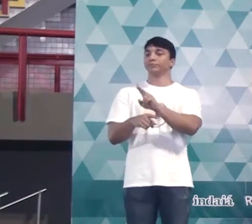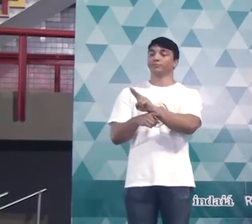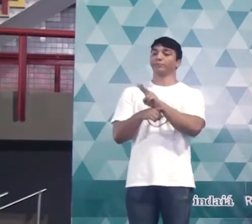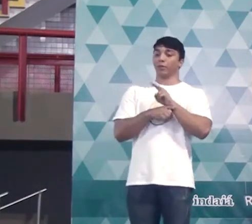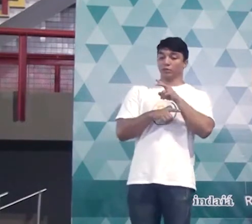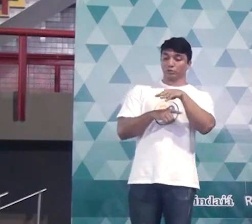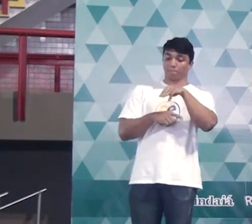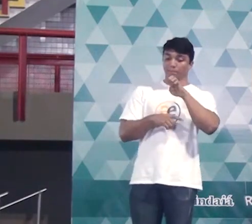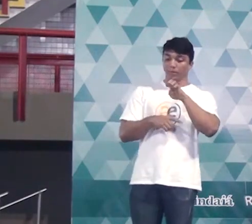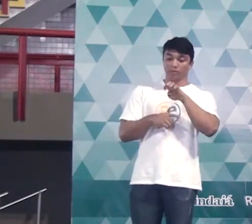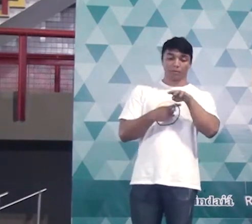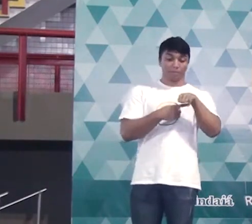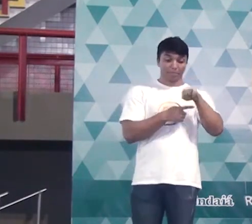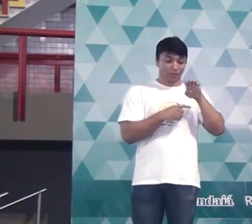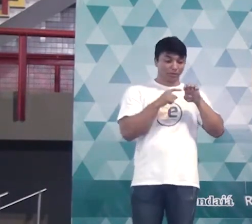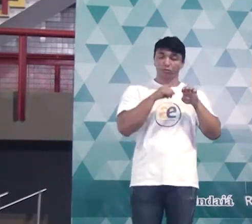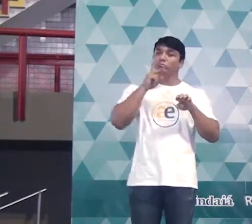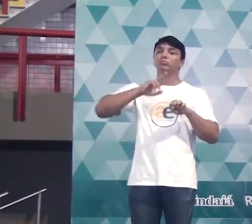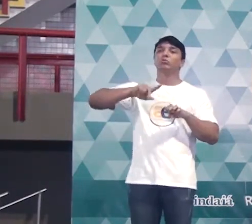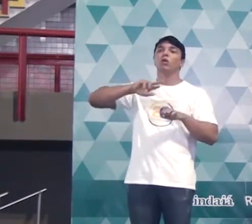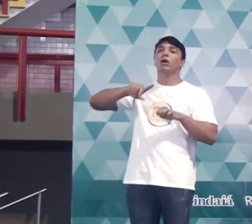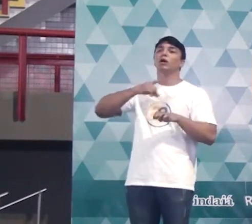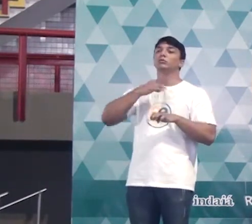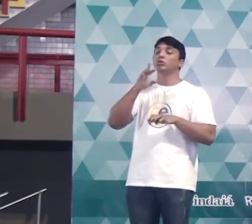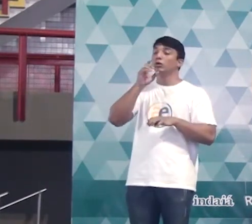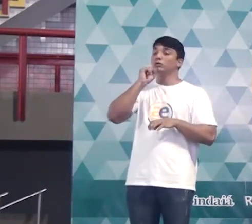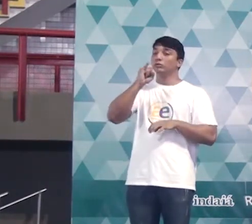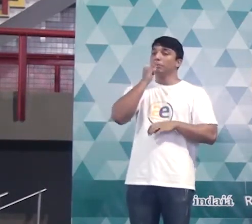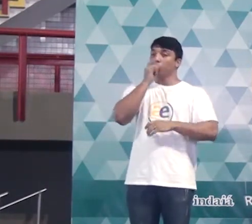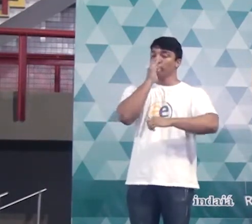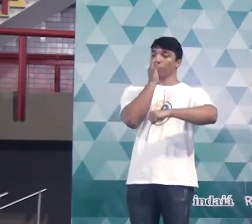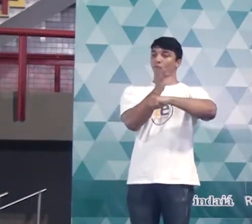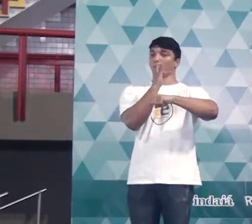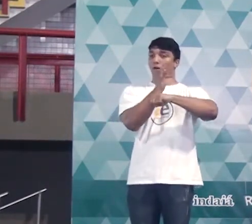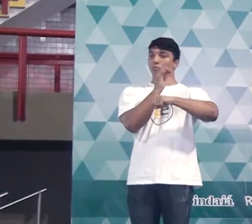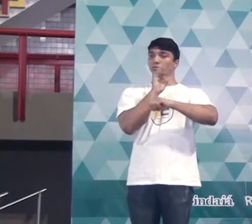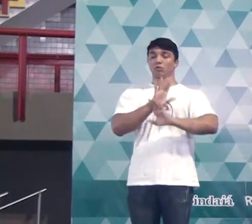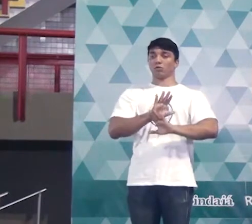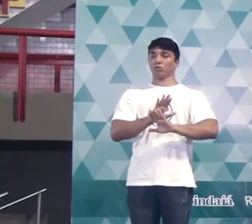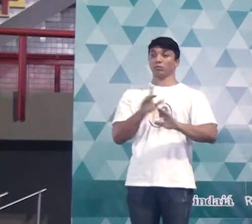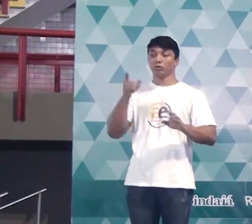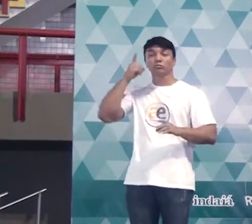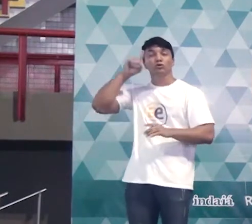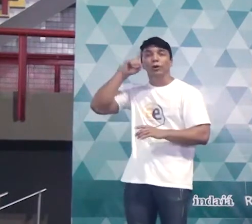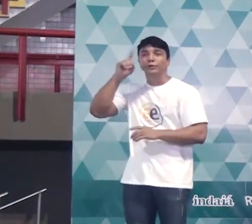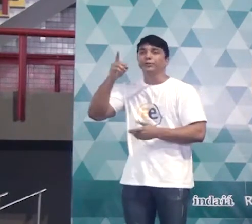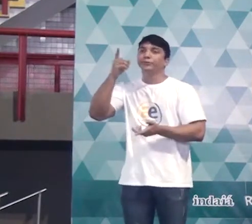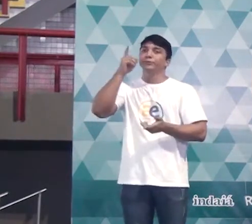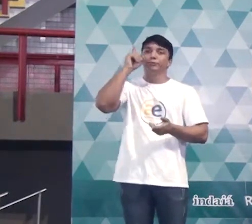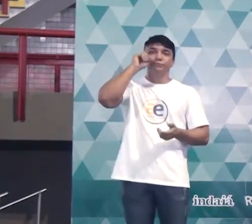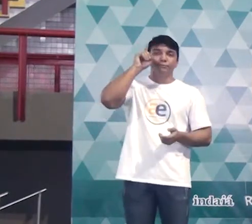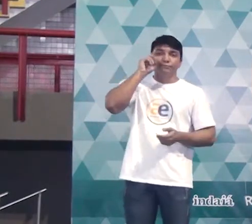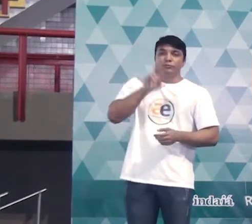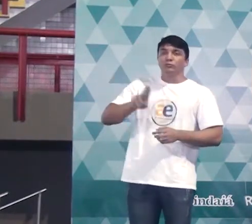caneta, passe meu livro normalmente. Só em situações formais. Mas no dia a dia, no cotidiano, como